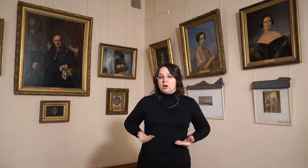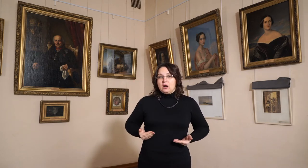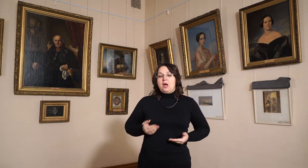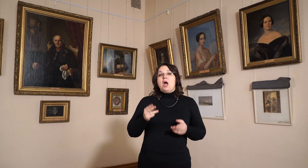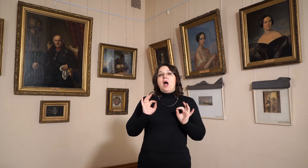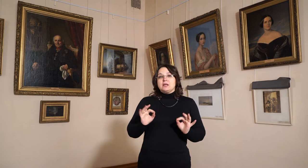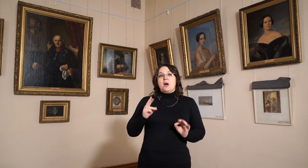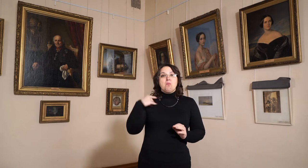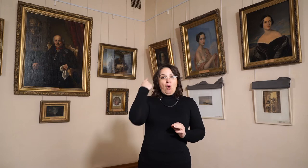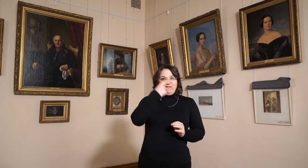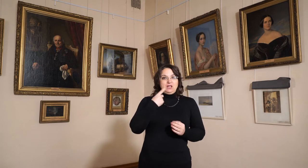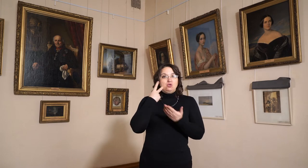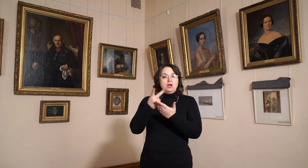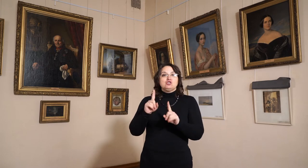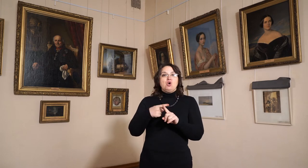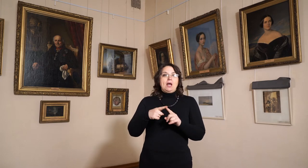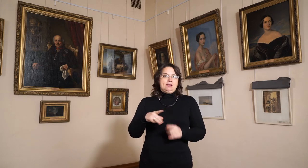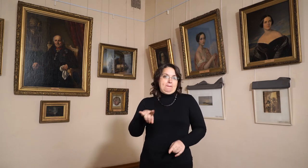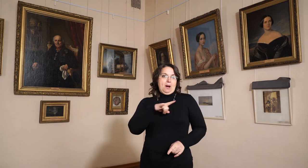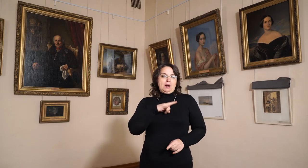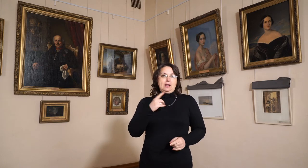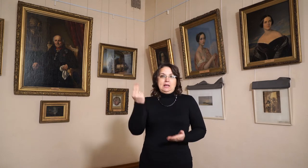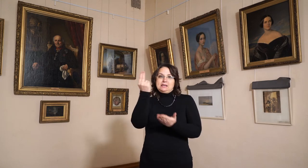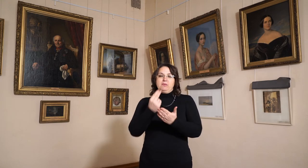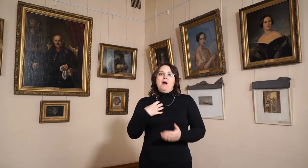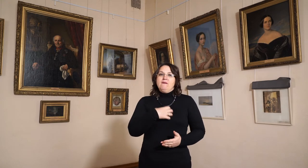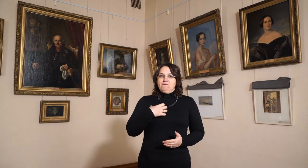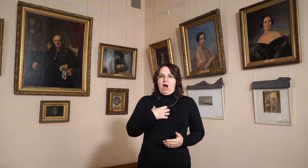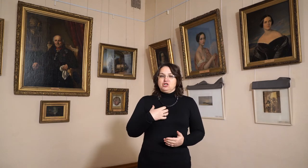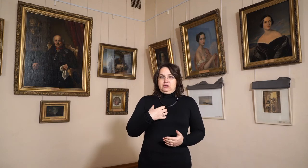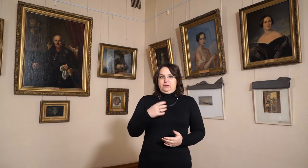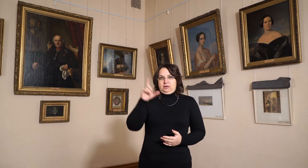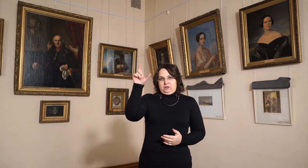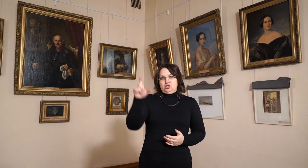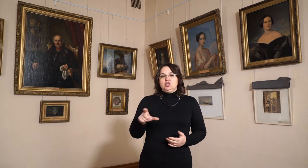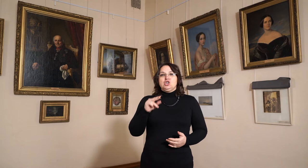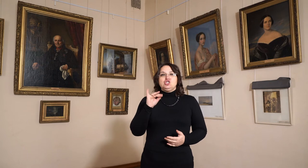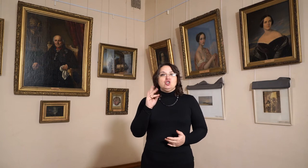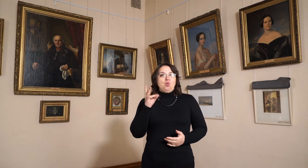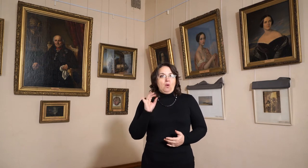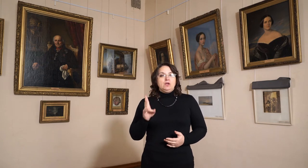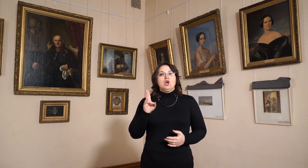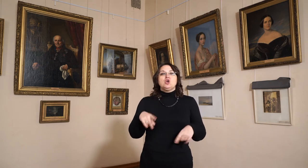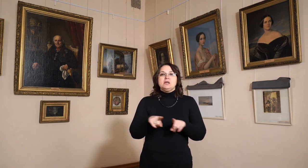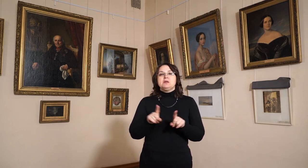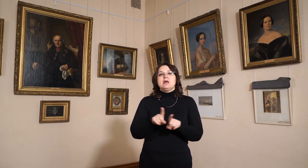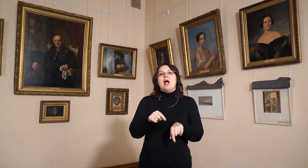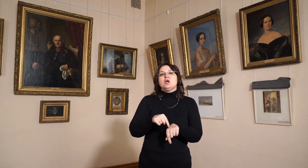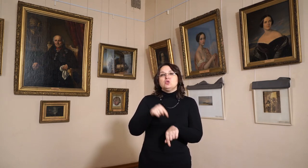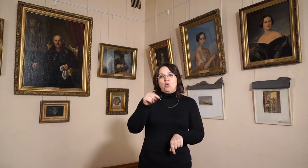понимаем, что это парадное изображение важного сановитого чиновника. Но, тем не менее, такая трогательная бытовая деталь,